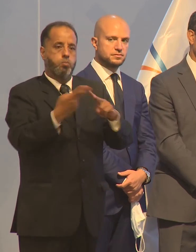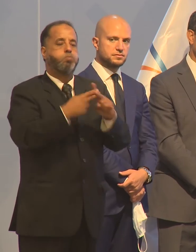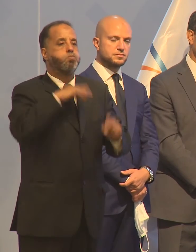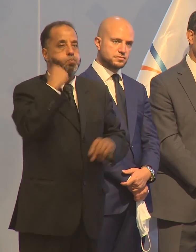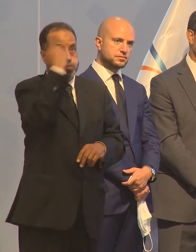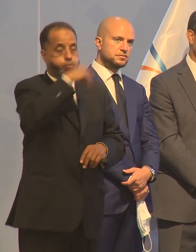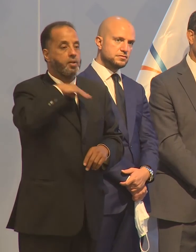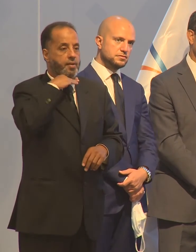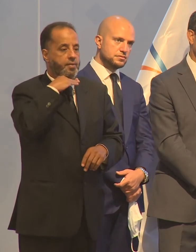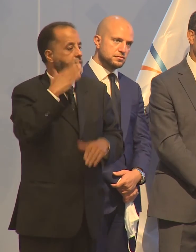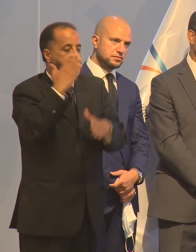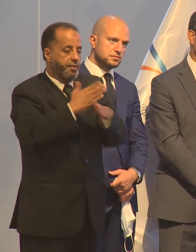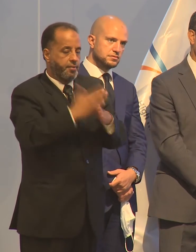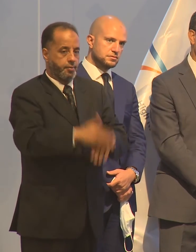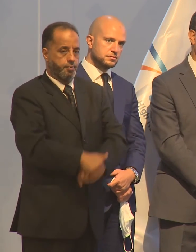سينتخب؟